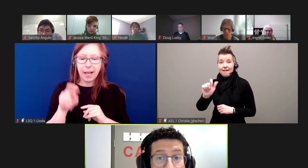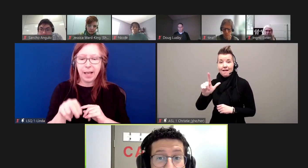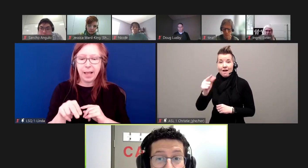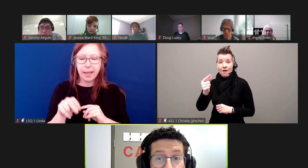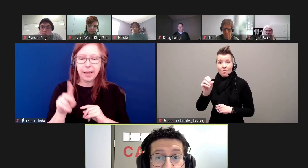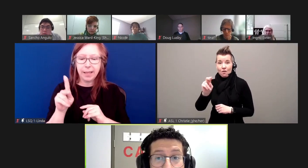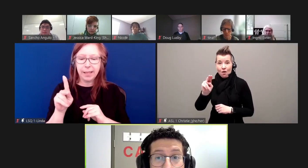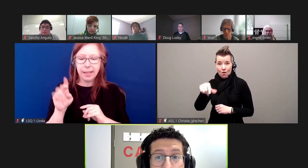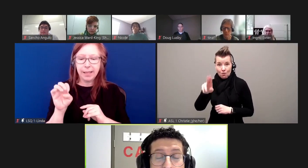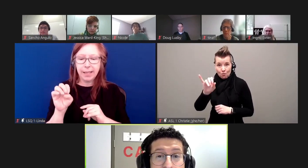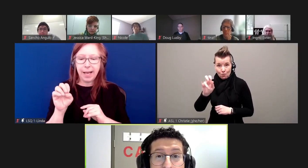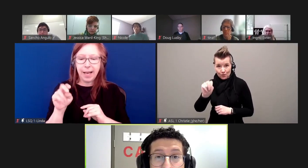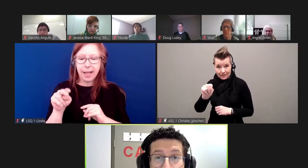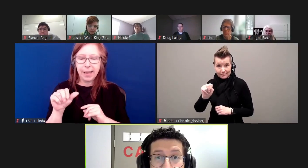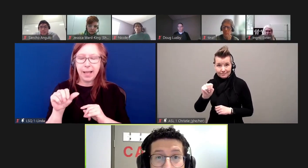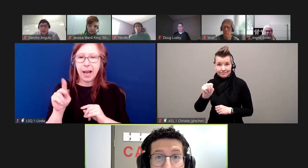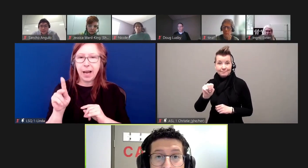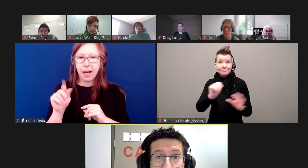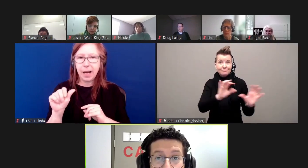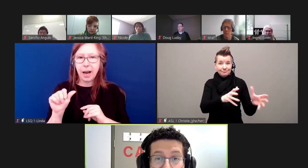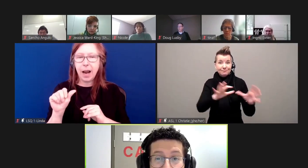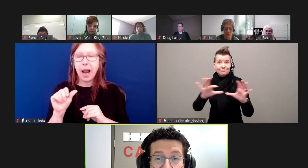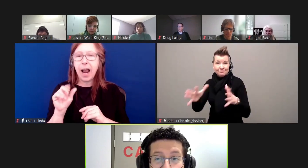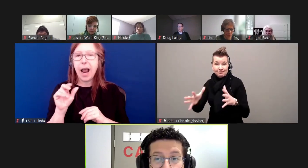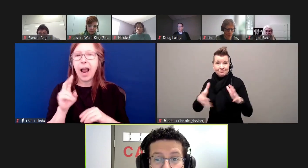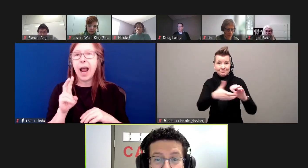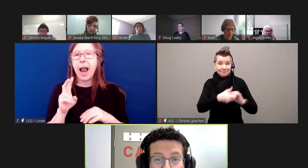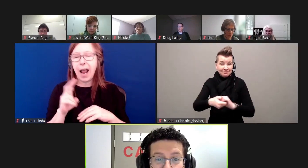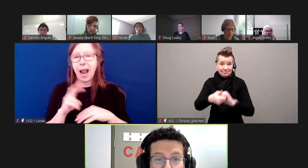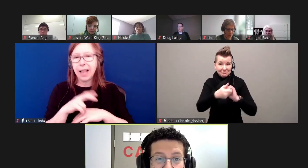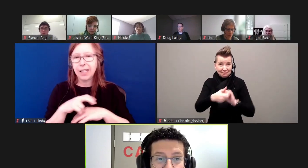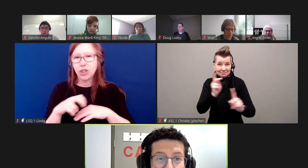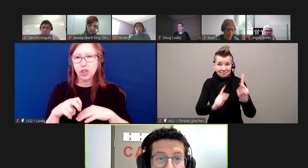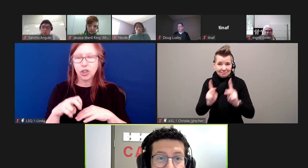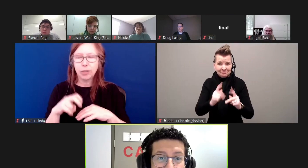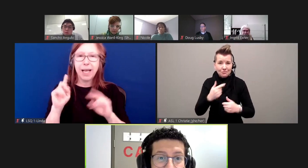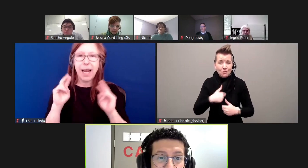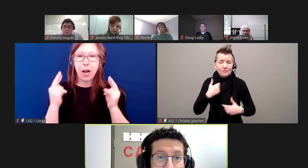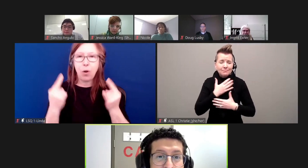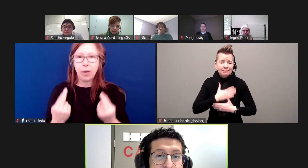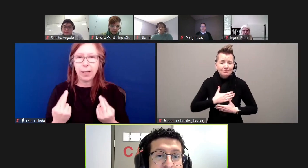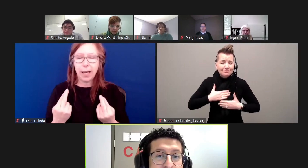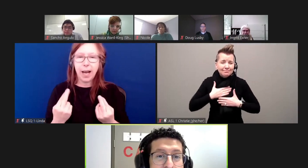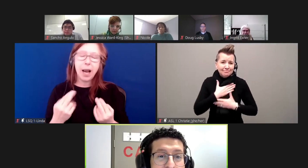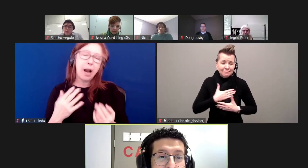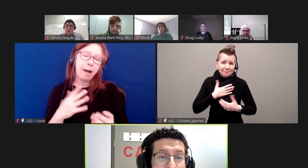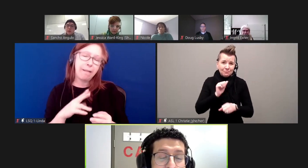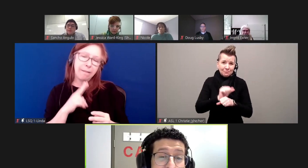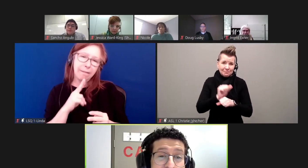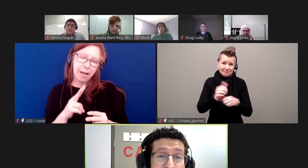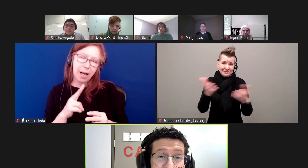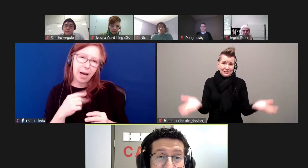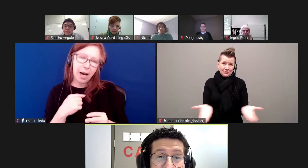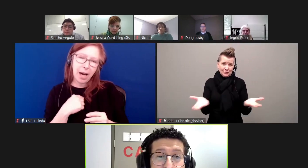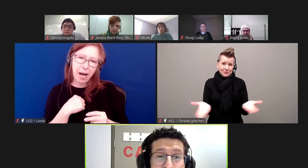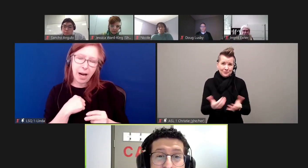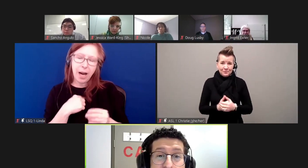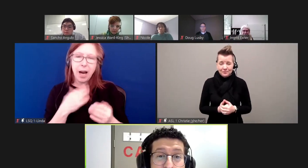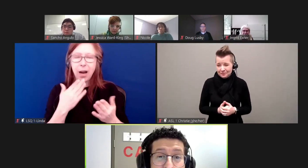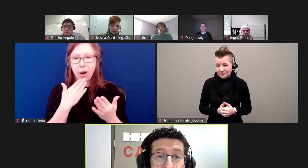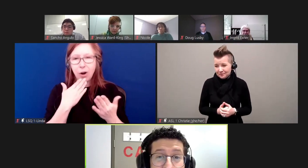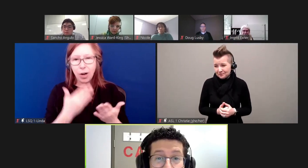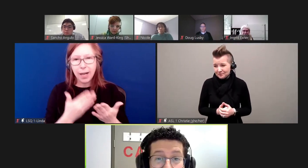des peuples Anishinaabe-Algonquins. Nous sommes très reconnaissants de pouvoir travailler dans ce bel endroit.